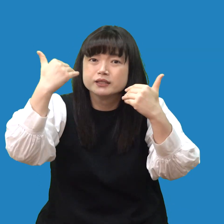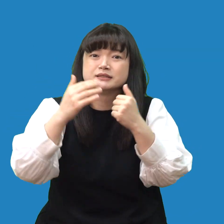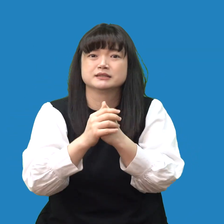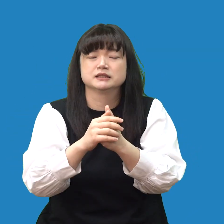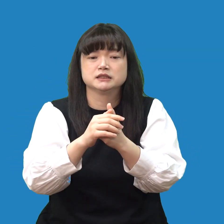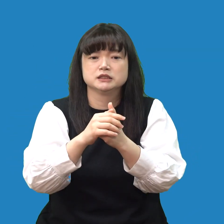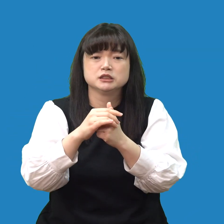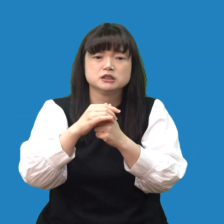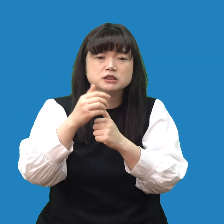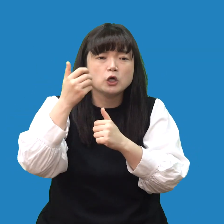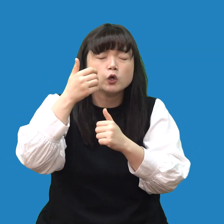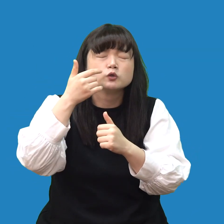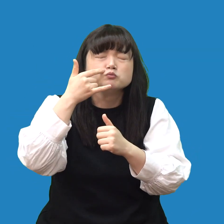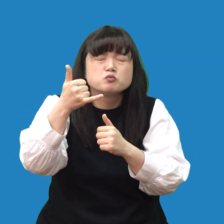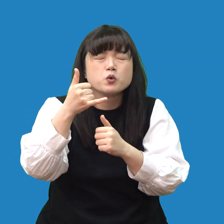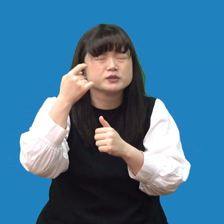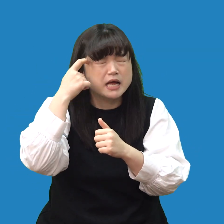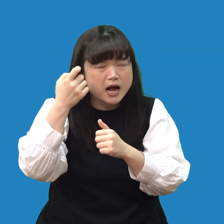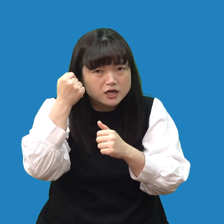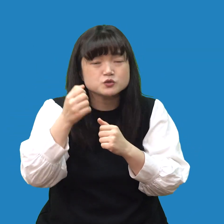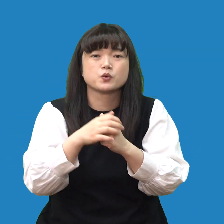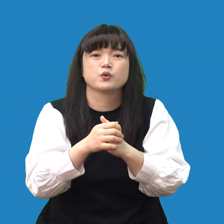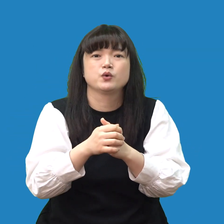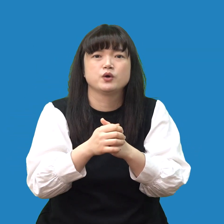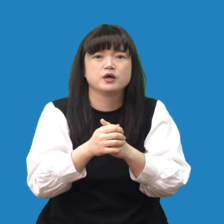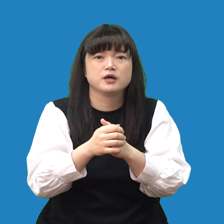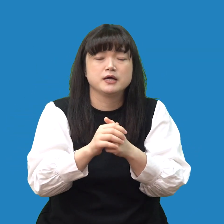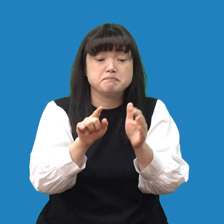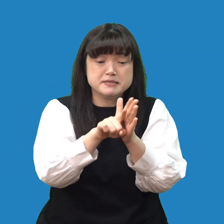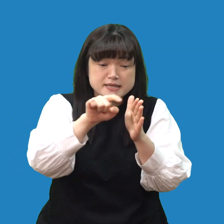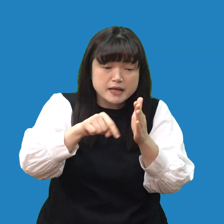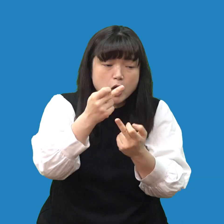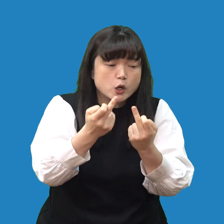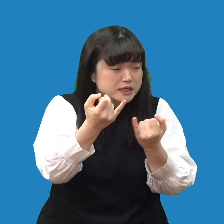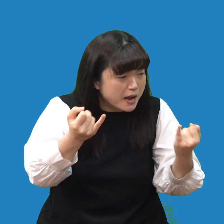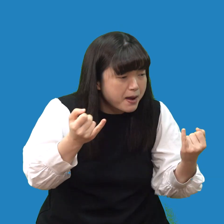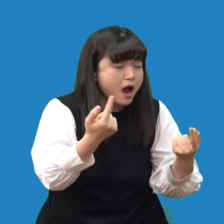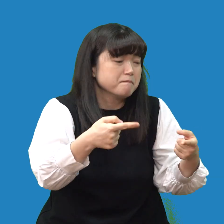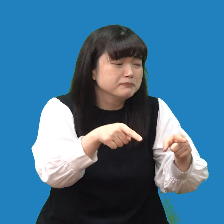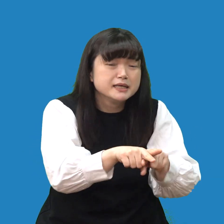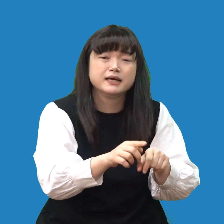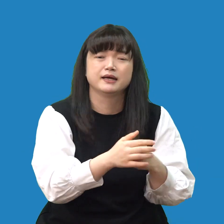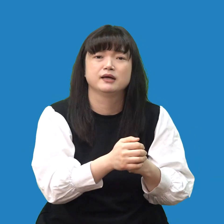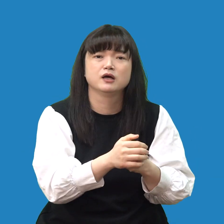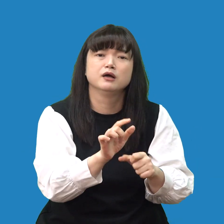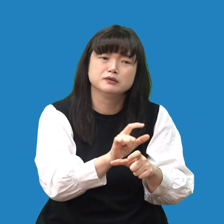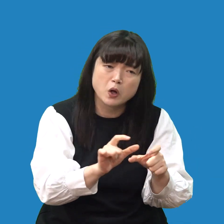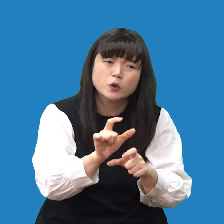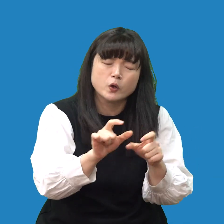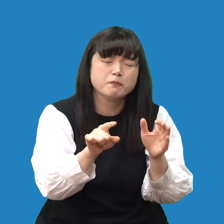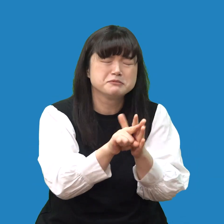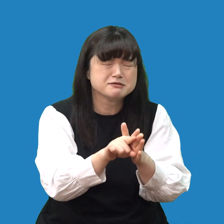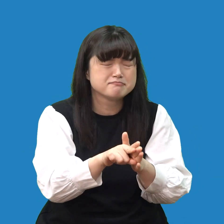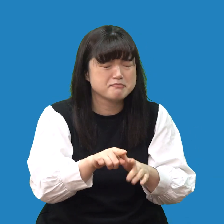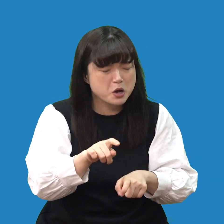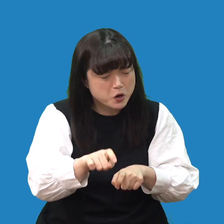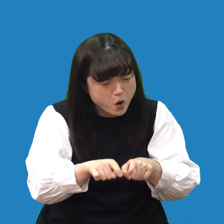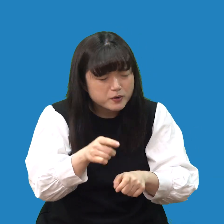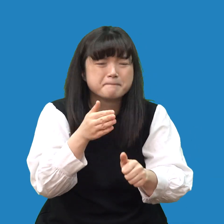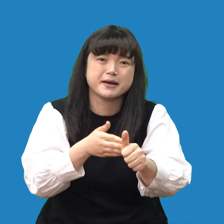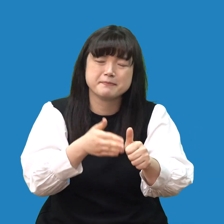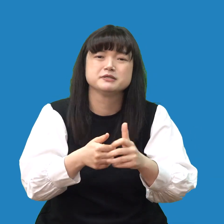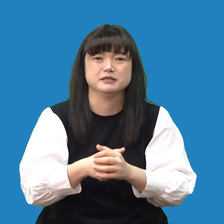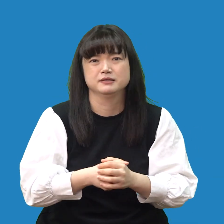여러분의 영적 부모로 삼고 그리고 교회 안에 있는 믿음 안의 형제 자매들과 함께 더 믿음의 길을 걸어가시면